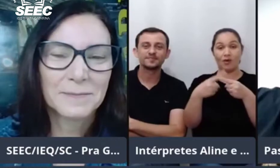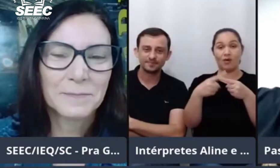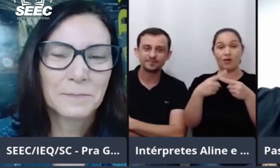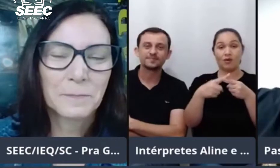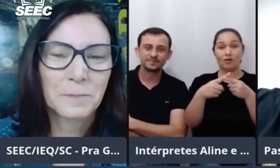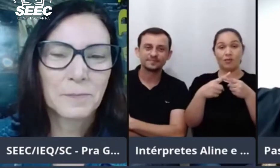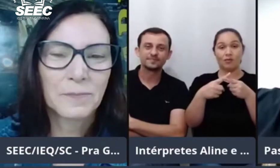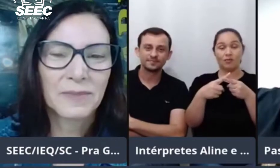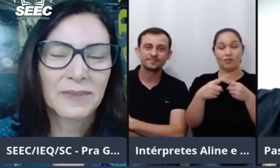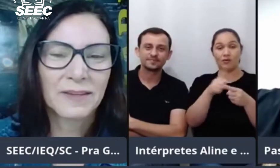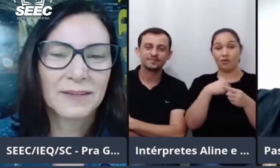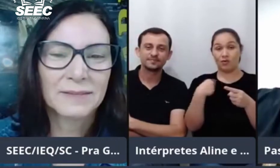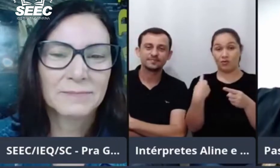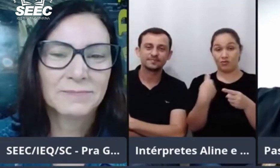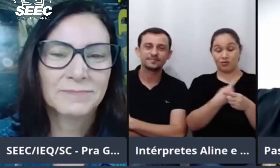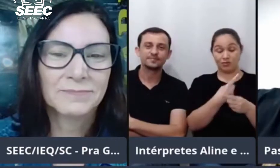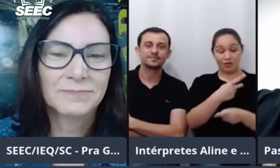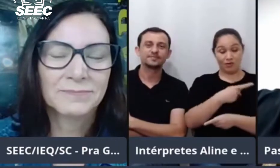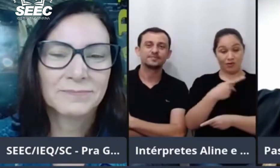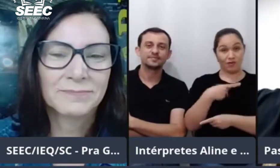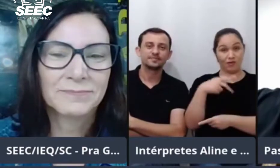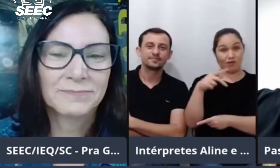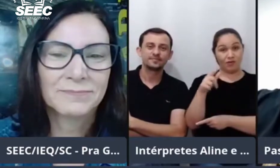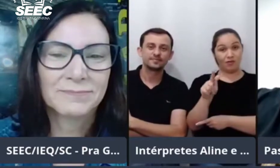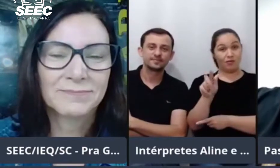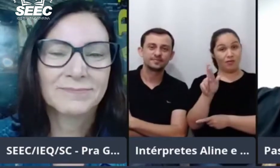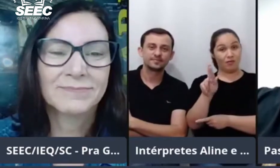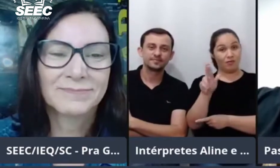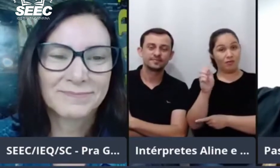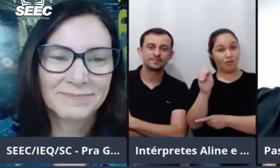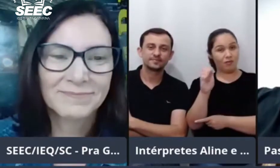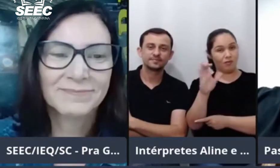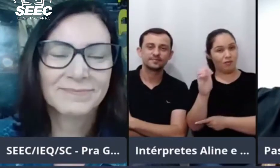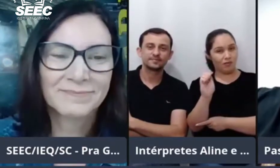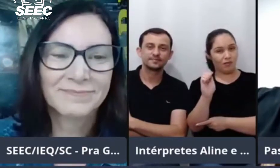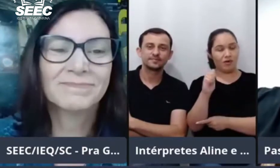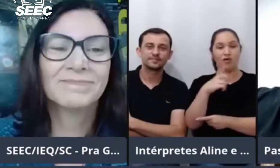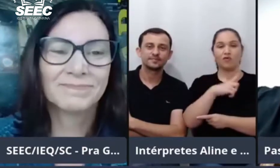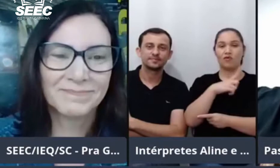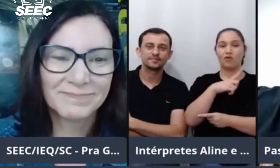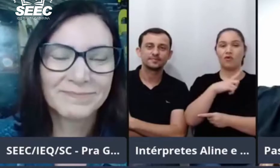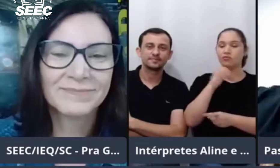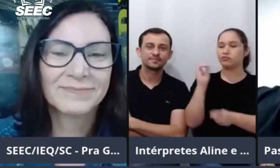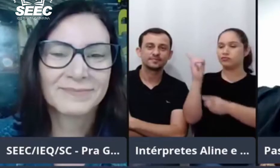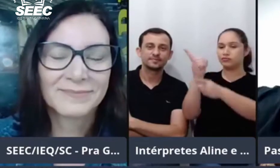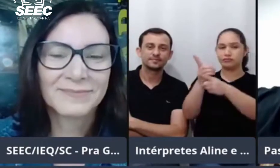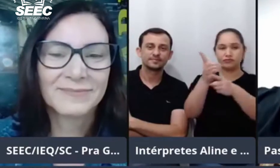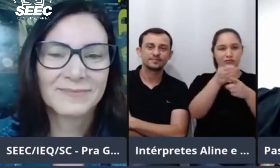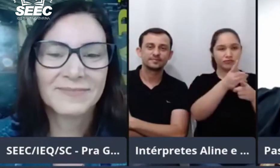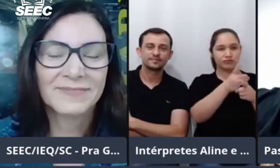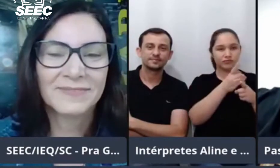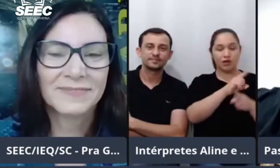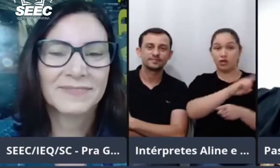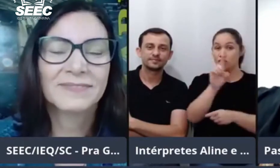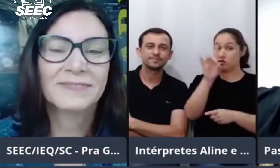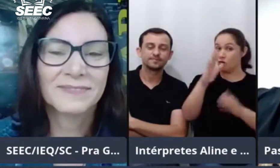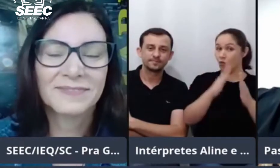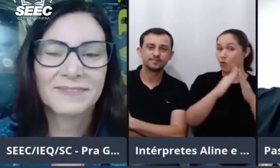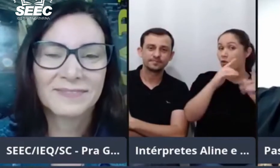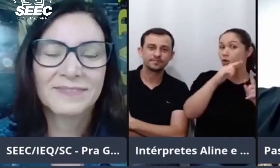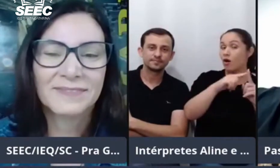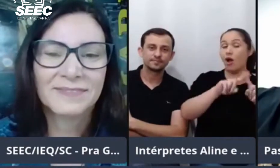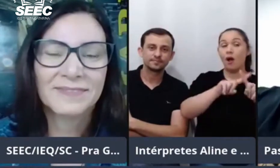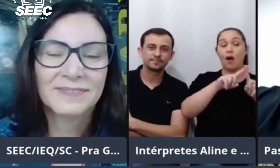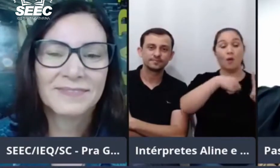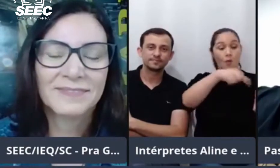pastora Graça, que graças a Deus nós tivemos um apoio bem grande, né? Não só da nossa igreja, mas de alguns grupos que se juntaram a nós.